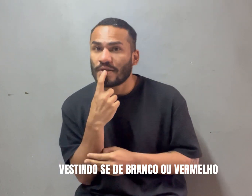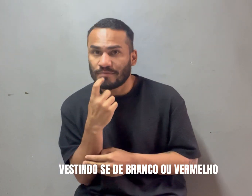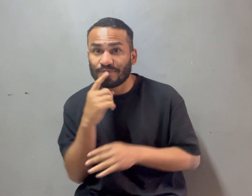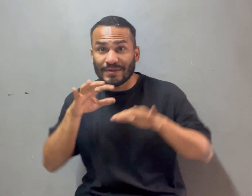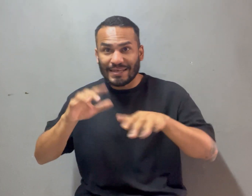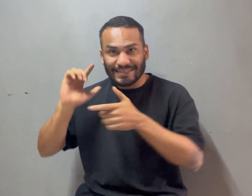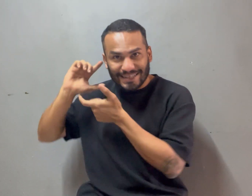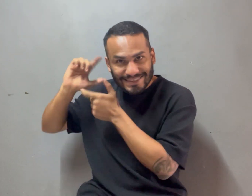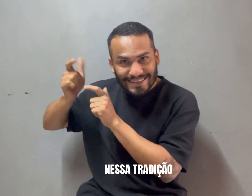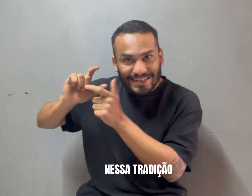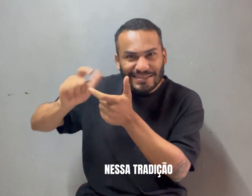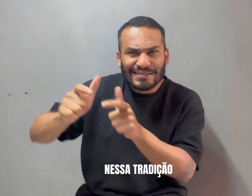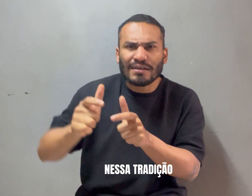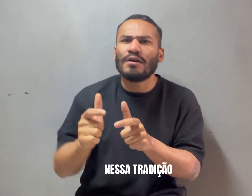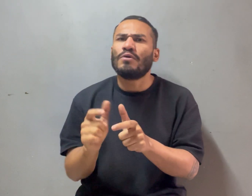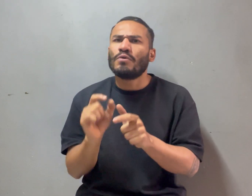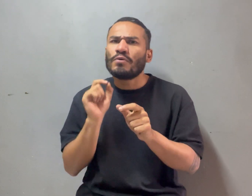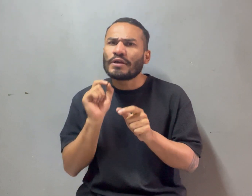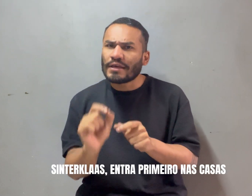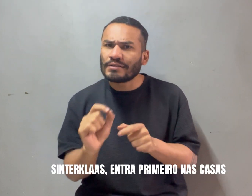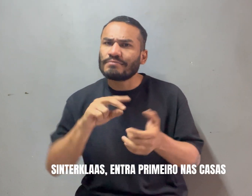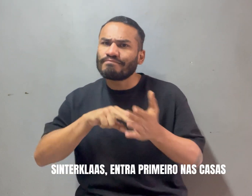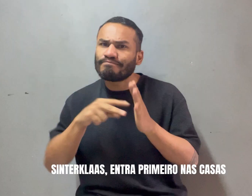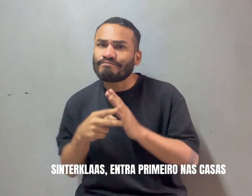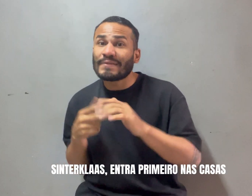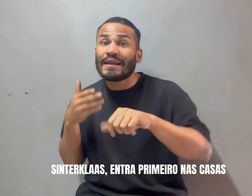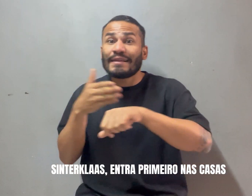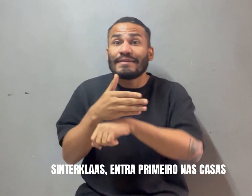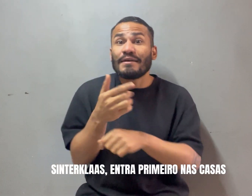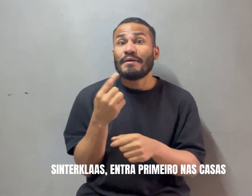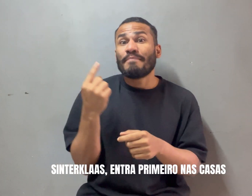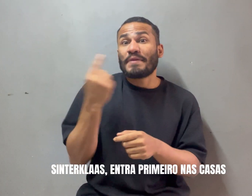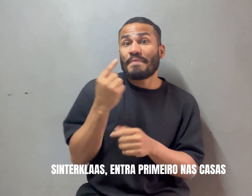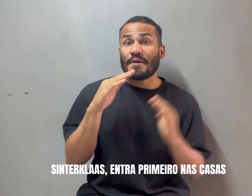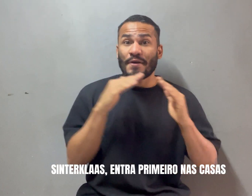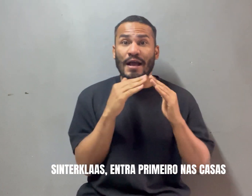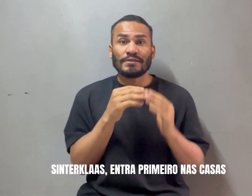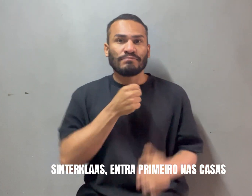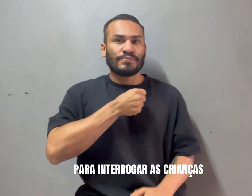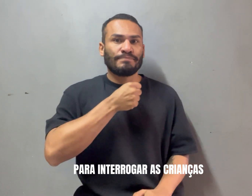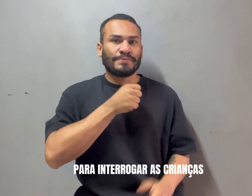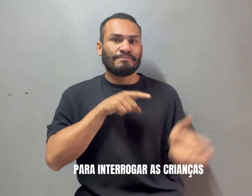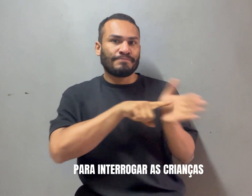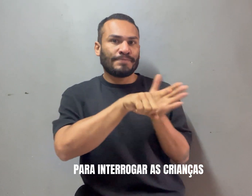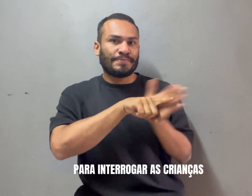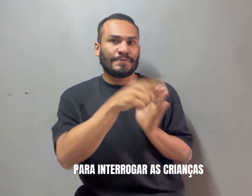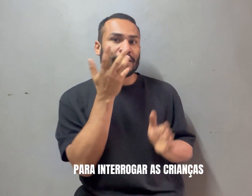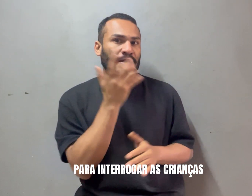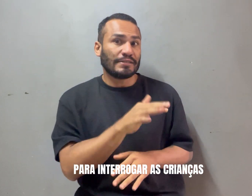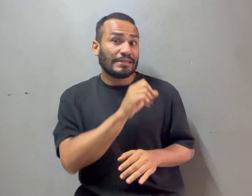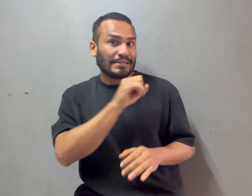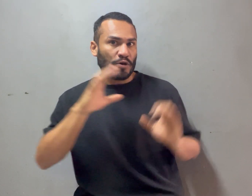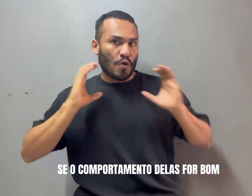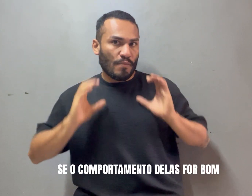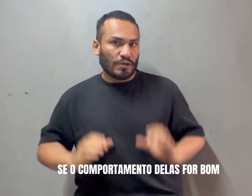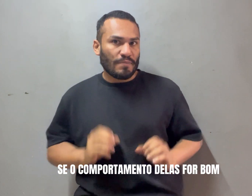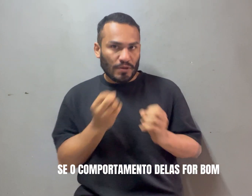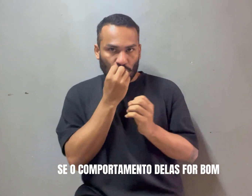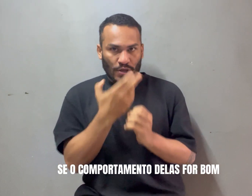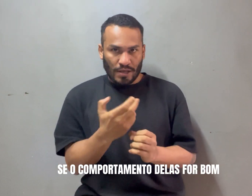vermelho. Nessa tradição, Sinterklaas entra primeiro nas casas para interrogar as crianças. Se o comportamento delas